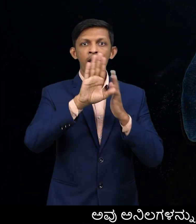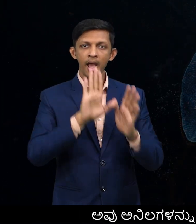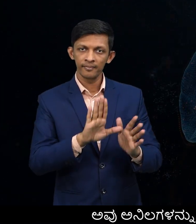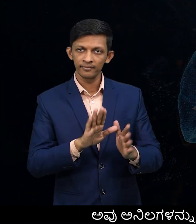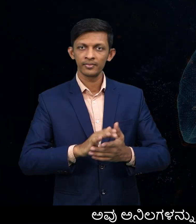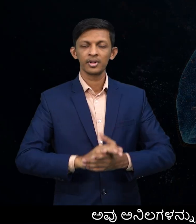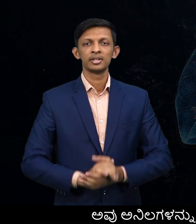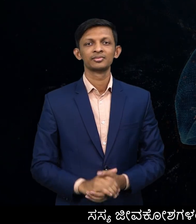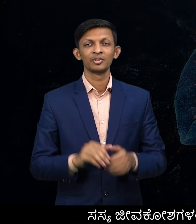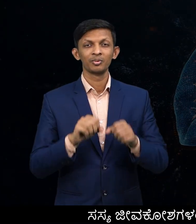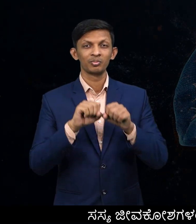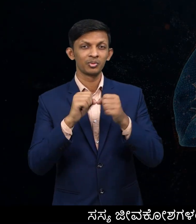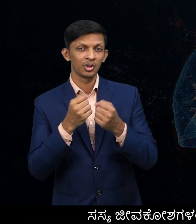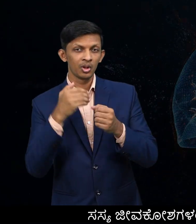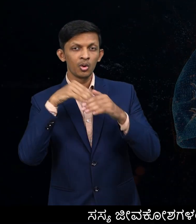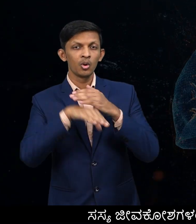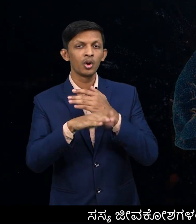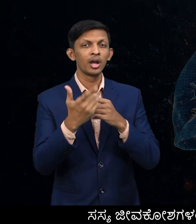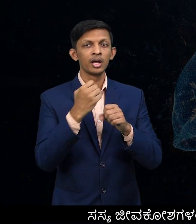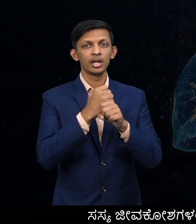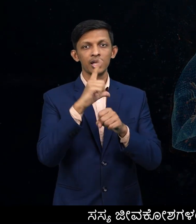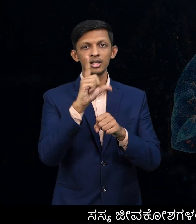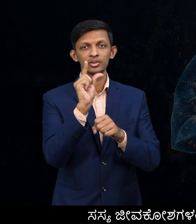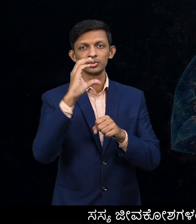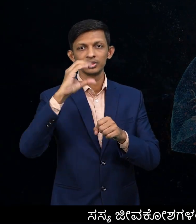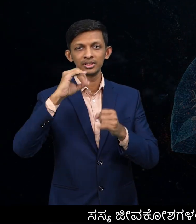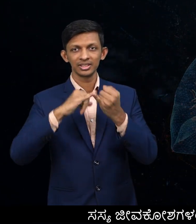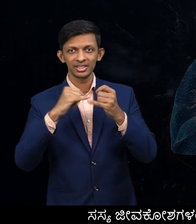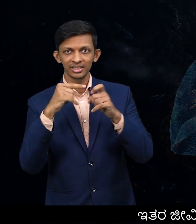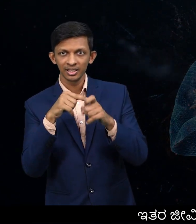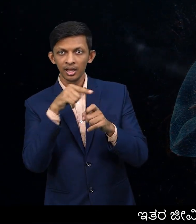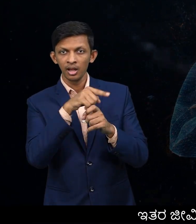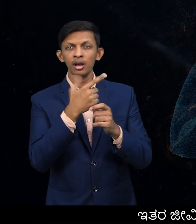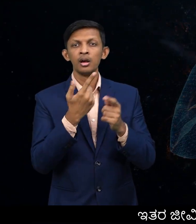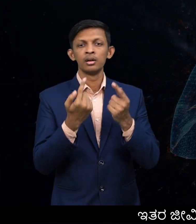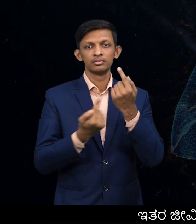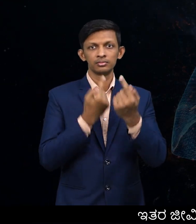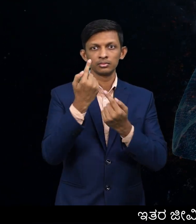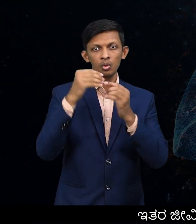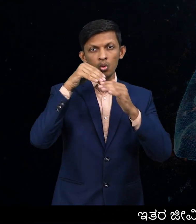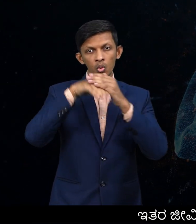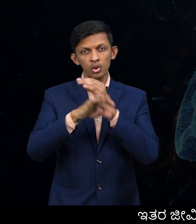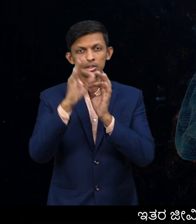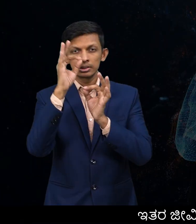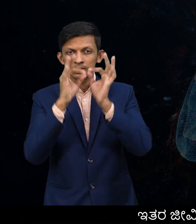ಮಾಡಿಕೊಳ್ಳುತ್ತವೆ. ಸಸ್ಯ ಜೀವಕೋಶಗಳಲ್ಲಿನ ಗ್ಲೂಕೋಸ್ನ ವಿಭಜನೆಯು ಇತರ ಜೀವಿಗಳಂತೆಯೇ ಇರುತ್ತದೆ.